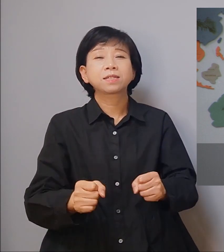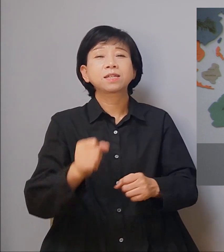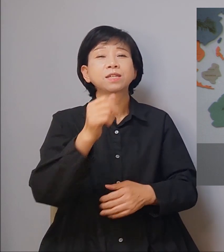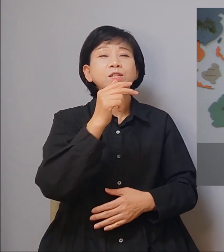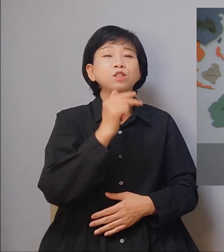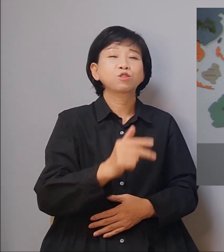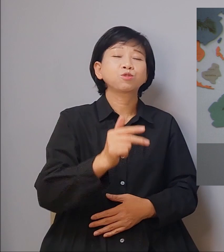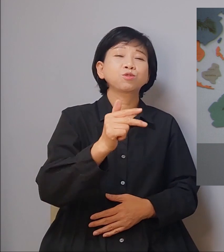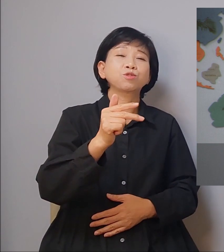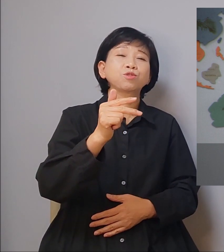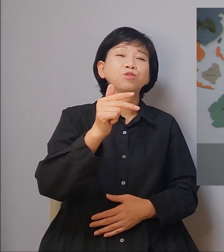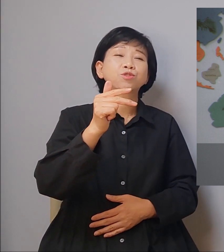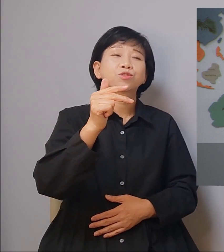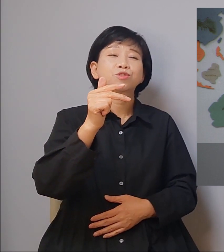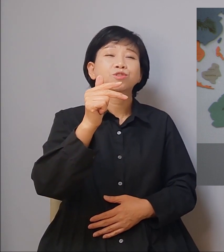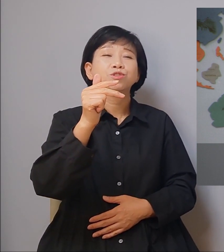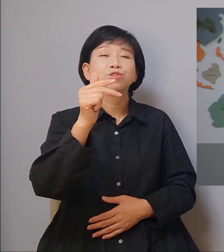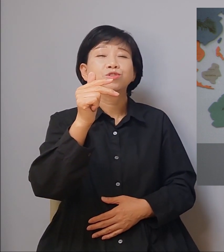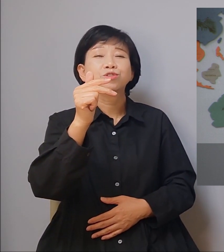살아계신 주